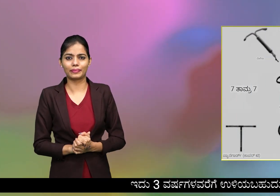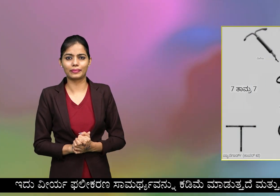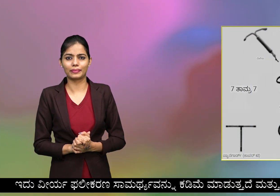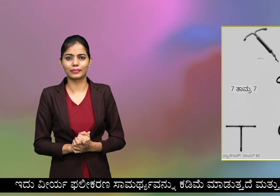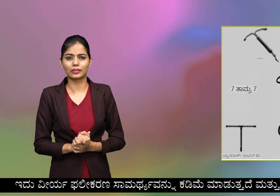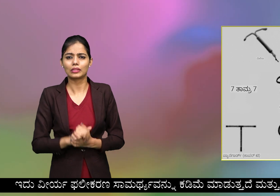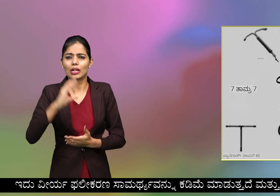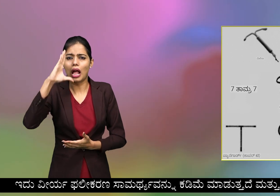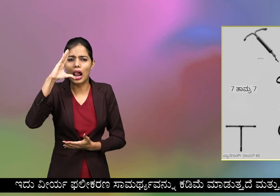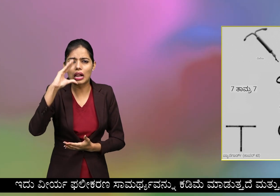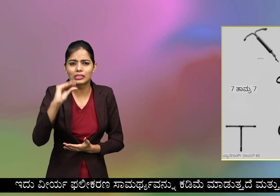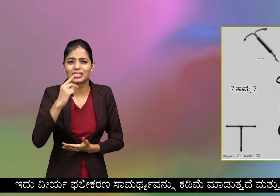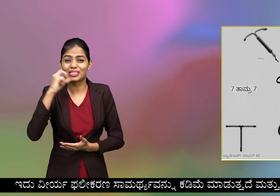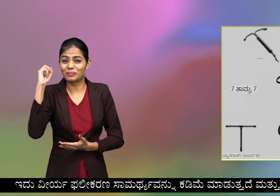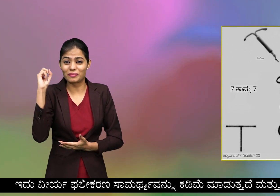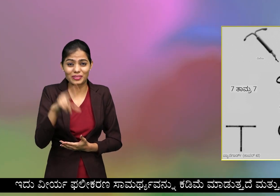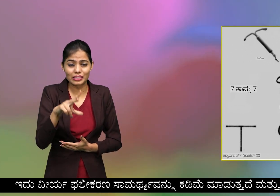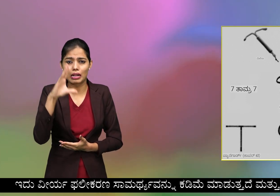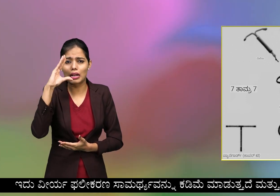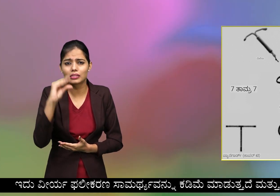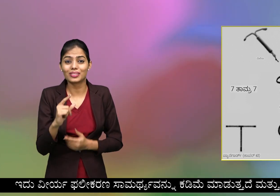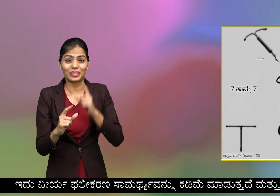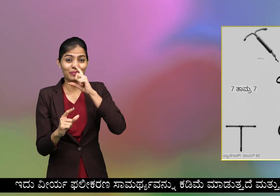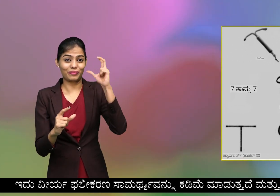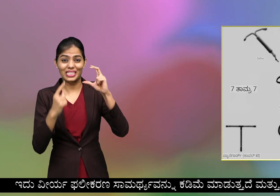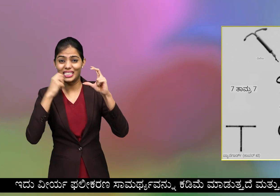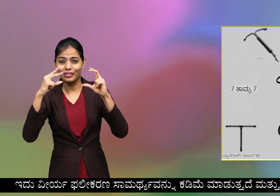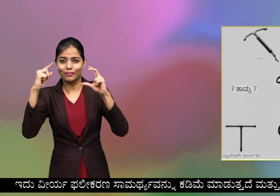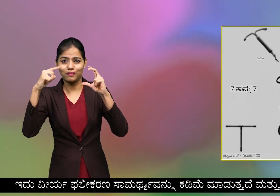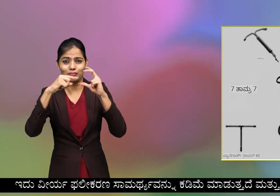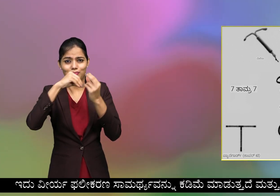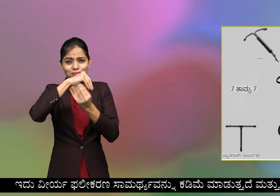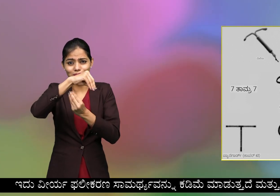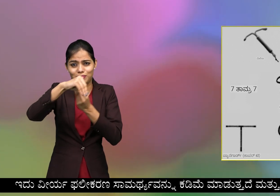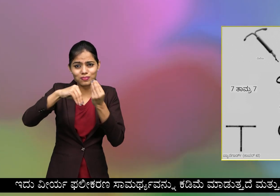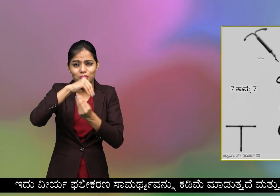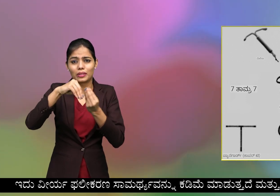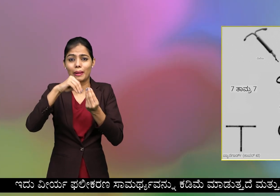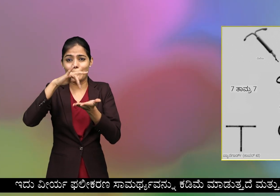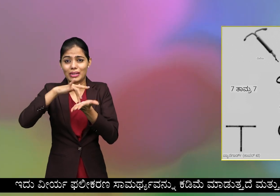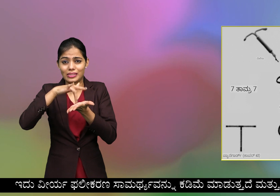ಇದು ವೀರ್ಯ ಫಲೀಕರಣ ಸಾಮರ್ಥ್ಯವನ್ನ ಕಡಿಮೆ ಮಾಡುತ್ತೆ ಮತ್ತು ಅಳವಡಿಕೆಯನ್ನ ತಡೆಯುತ್ತೆ.